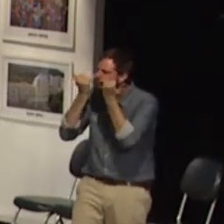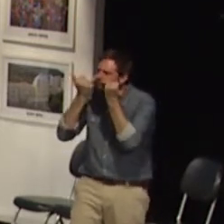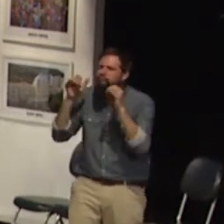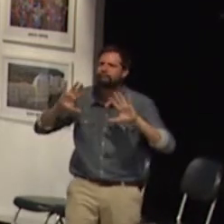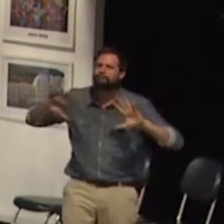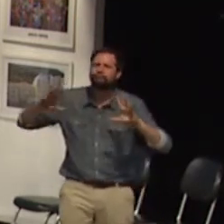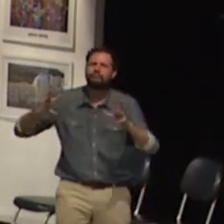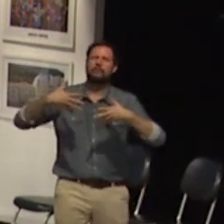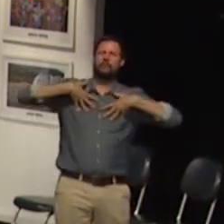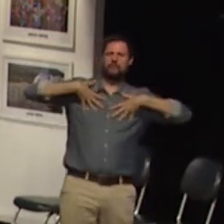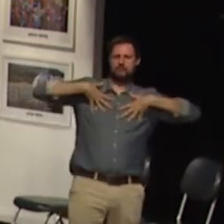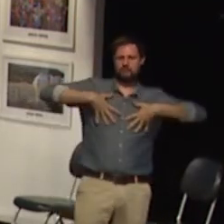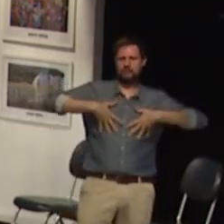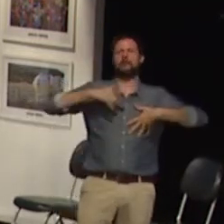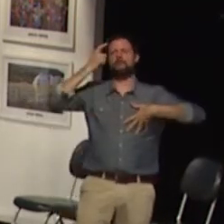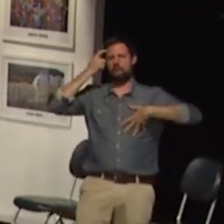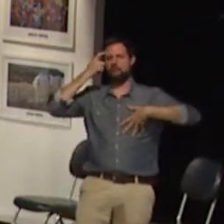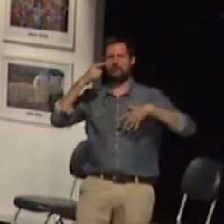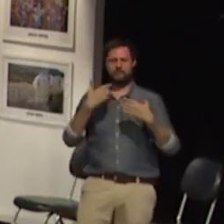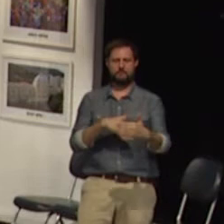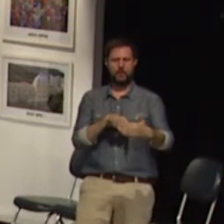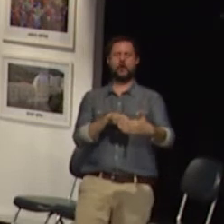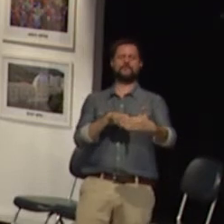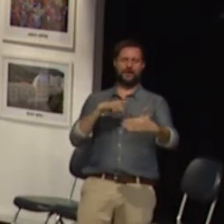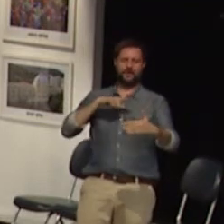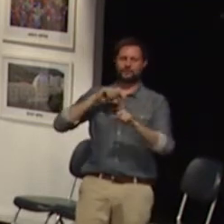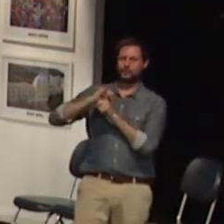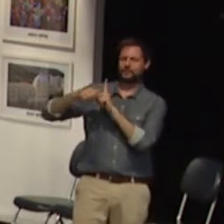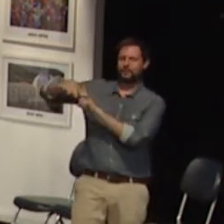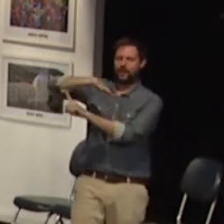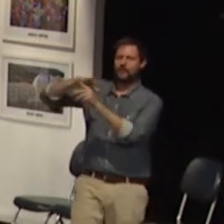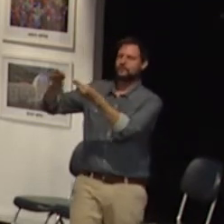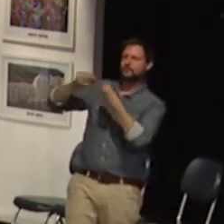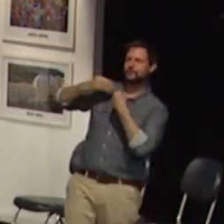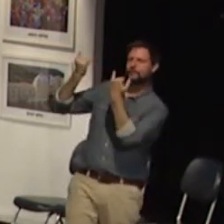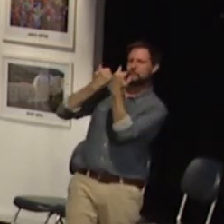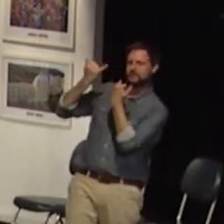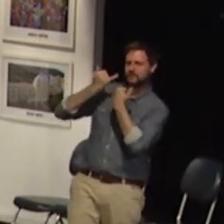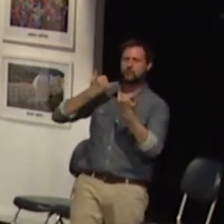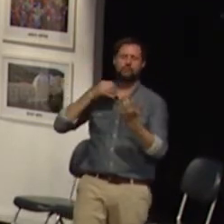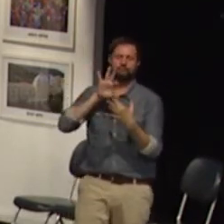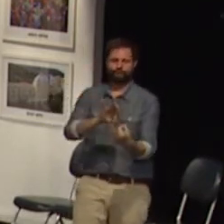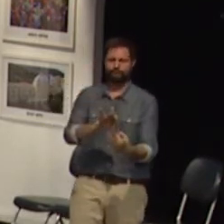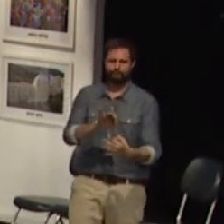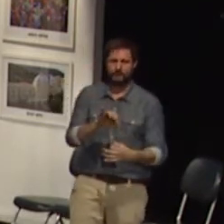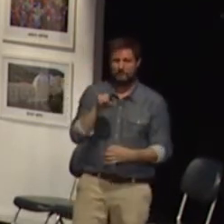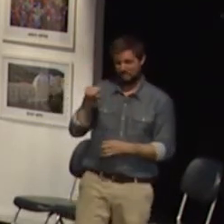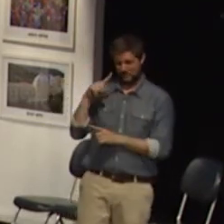informação cotidianamente. No entanto, está inserido dentro dessas pessoas, né, dentro da sociedade. A sociedade dá essas